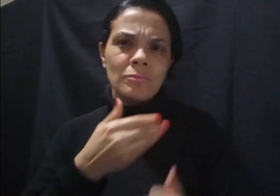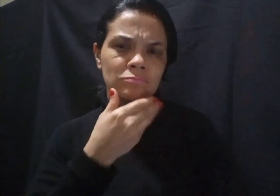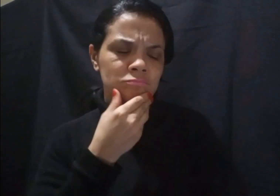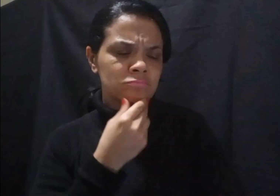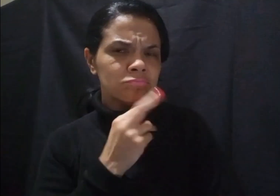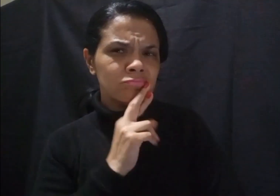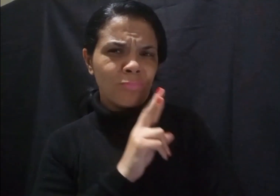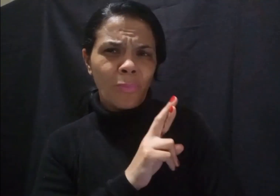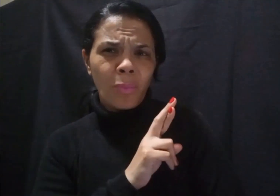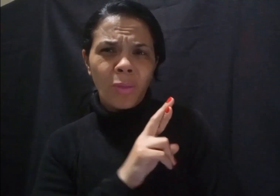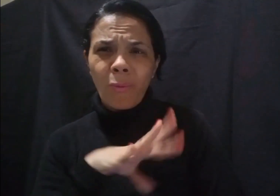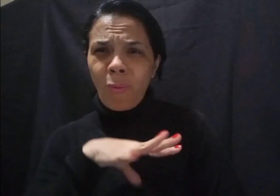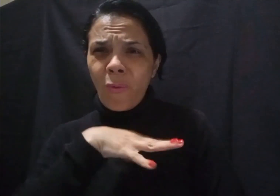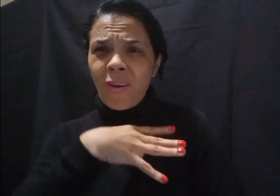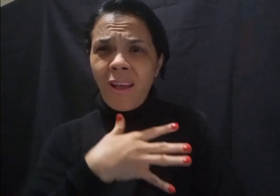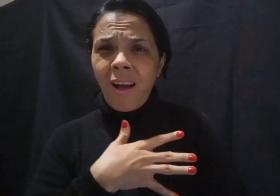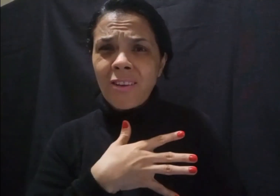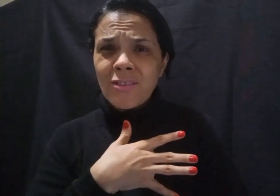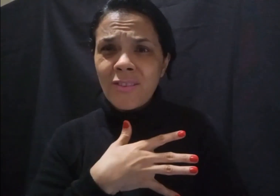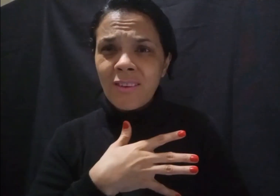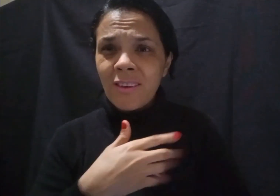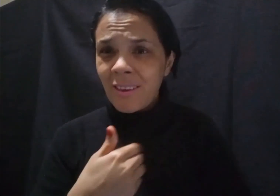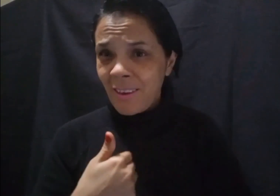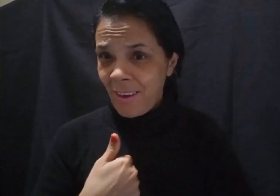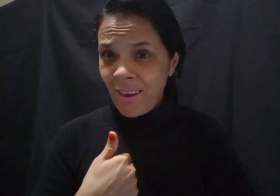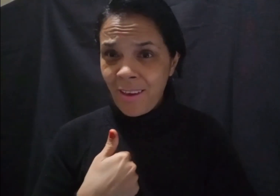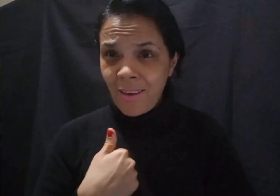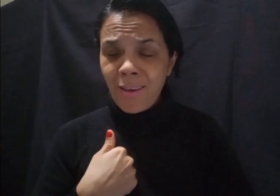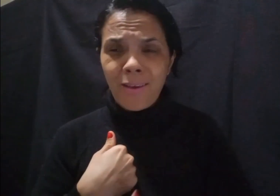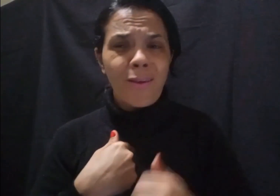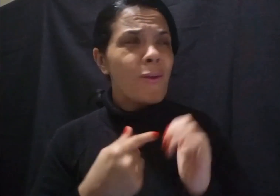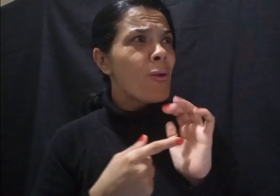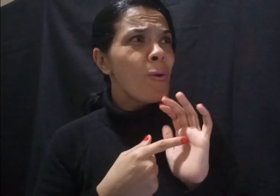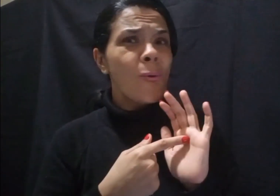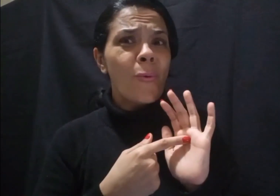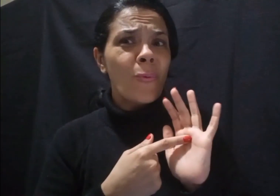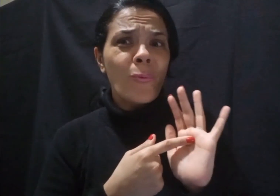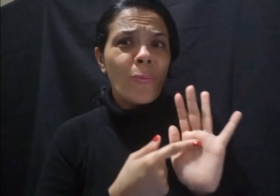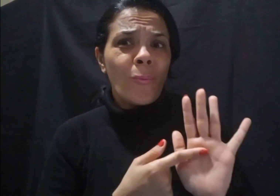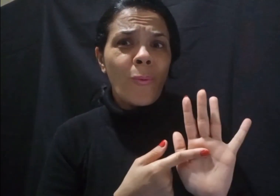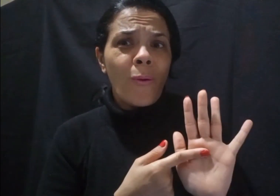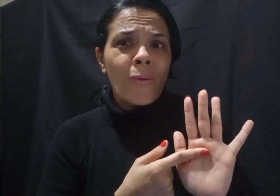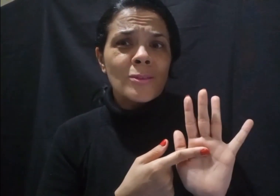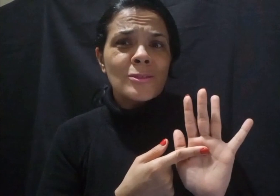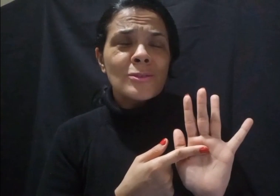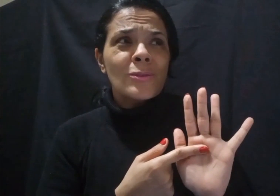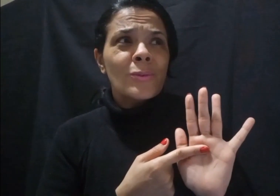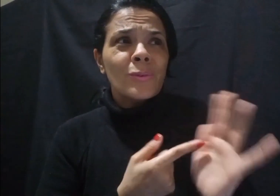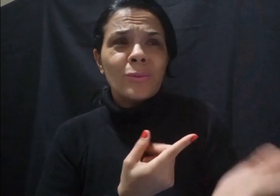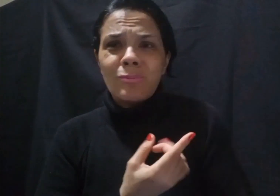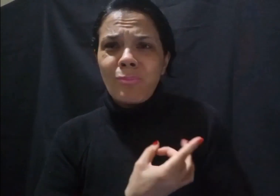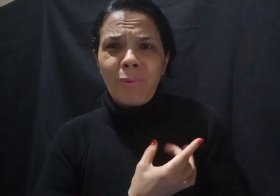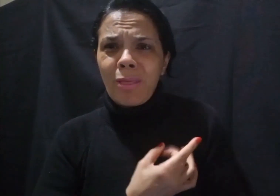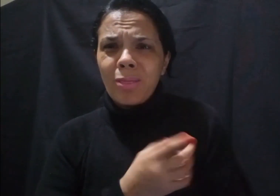interferiu. Coragem? Acaso não tenho mostrado a ausência de medo em toda a minha vida?